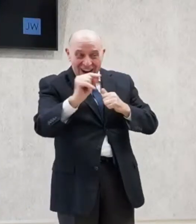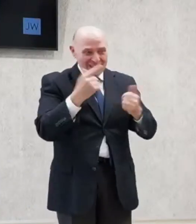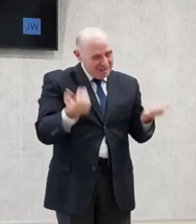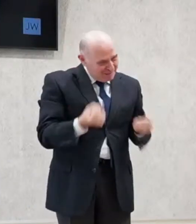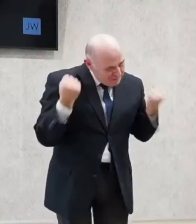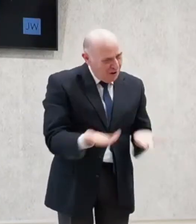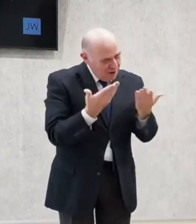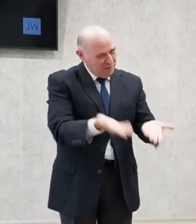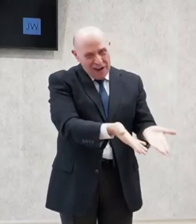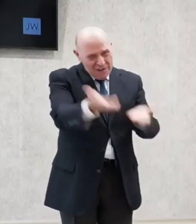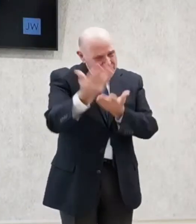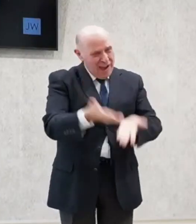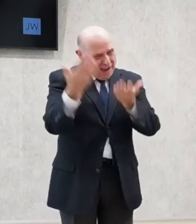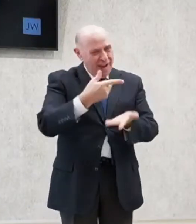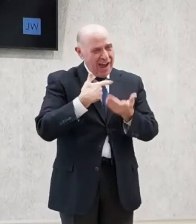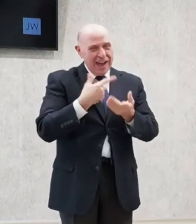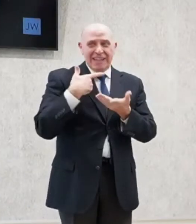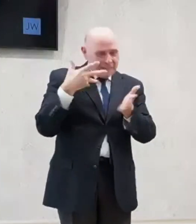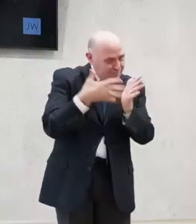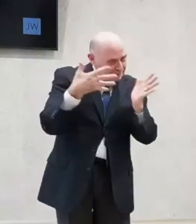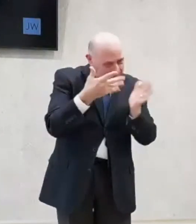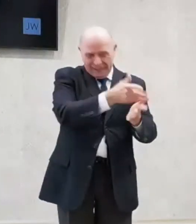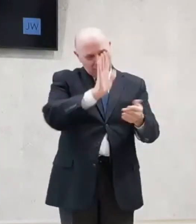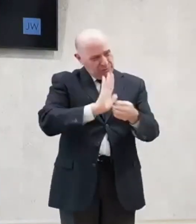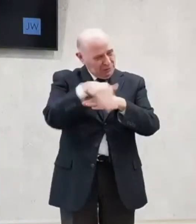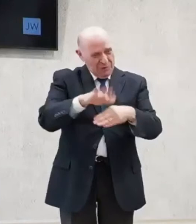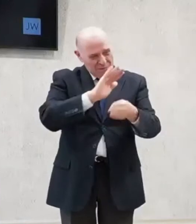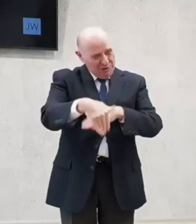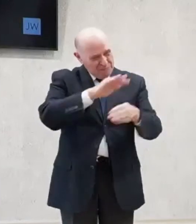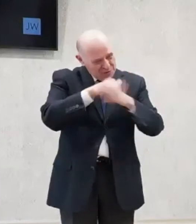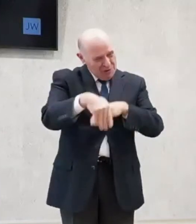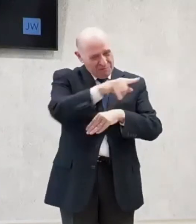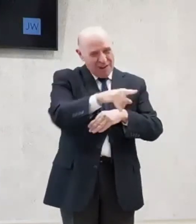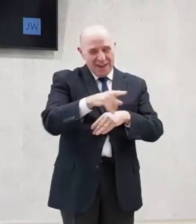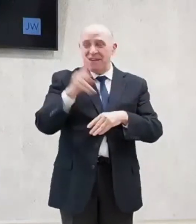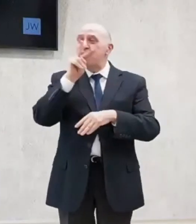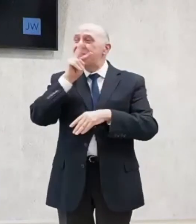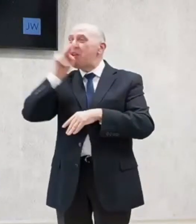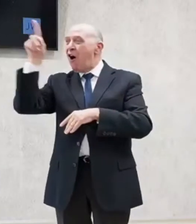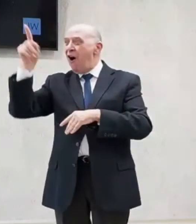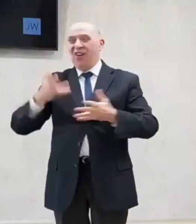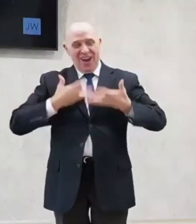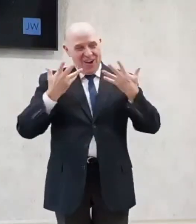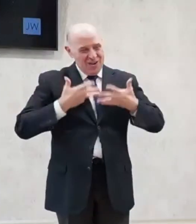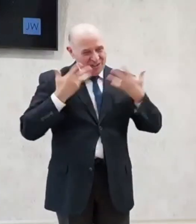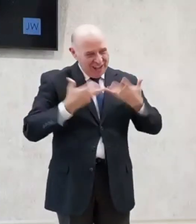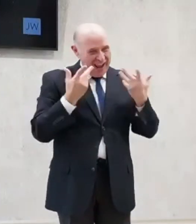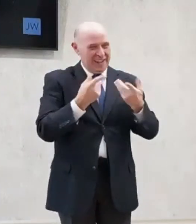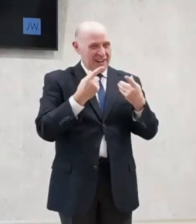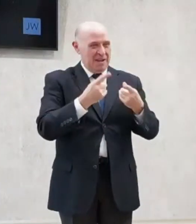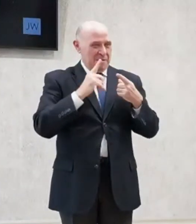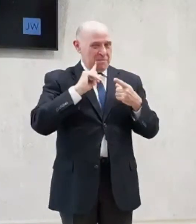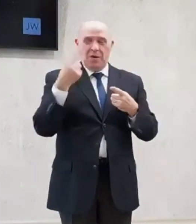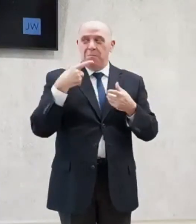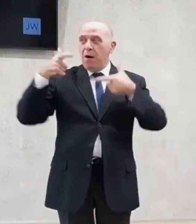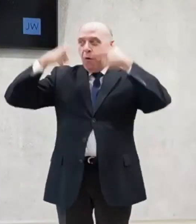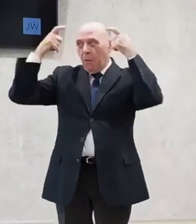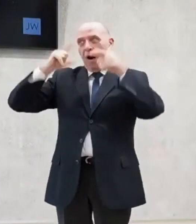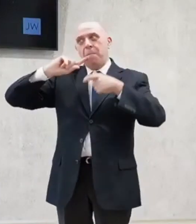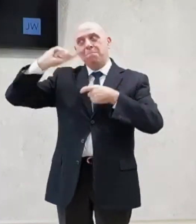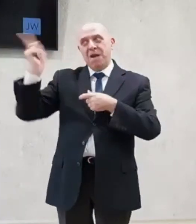a superare le sue prime sfide nonna Gioiosa e giocherellona la migliore cuoca del mondo